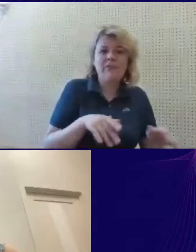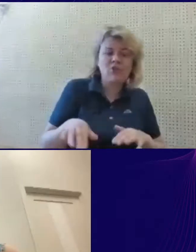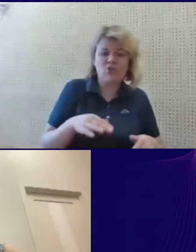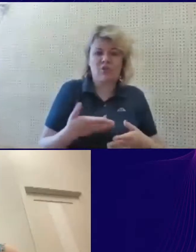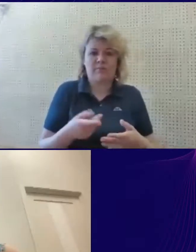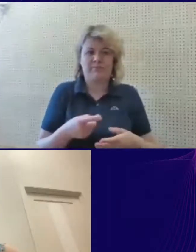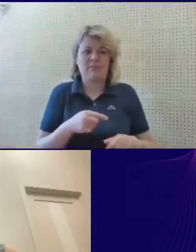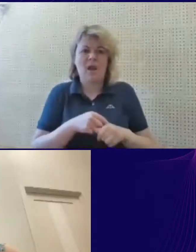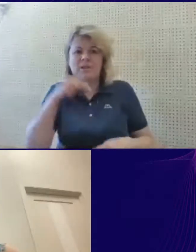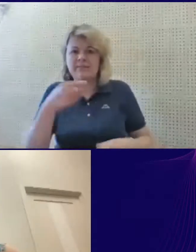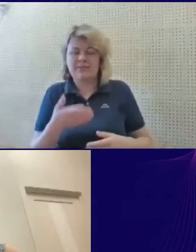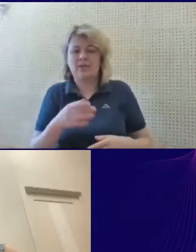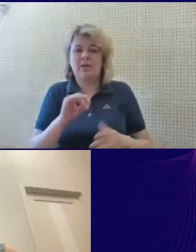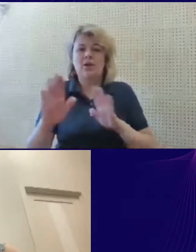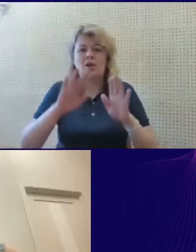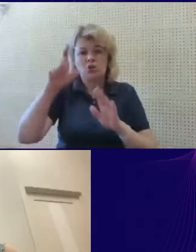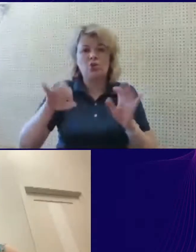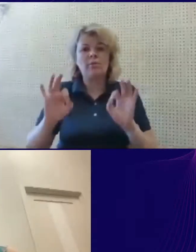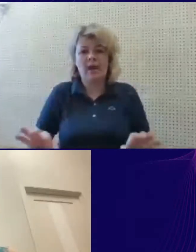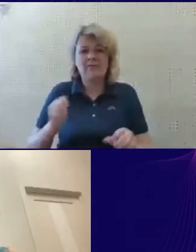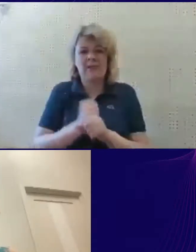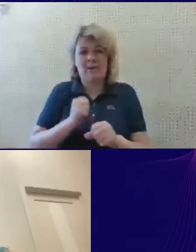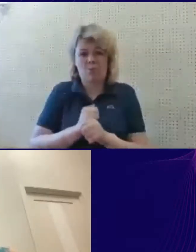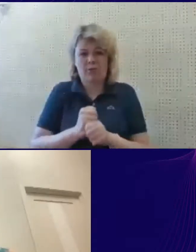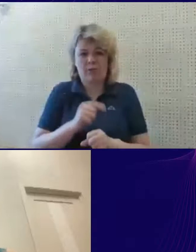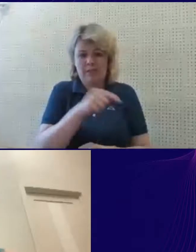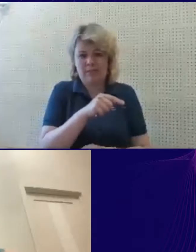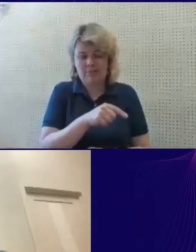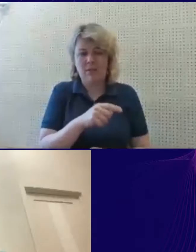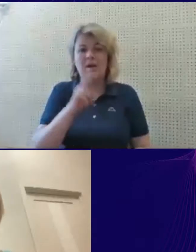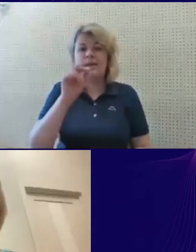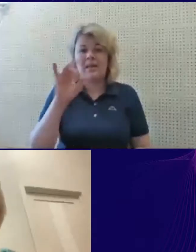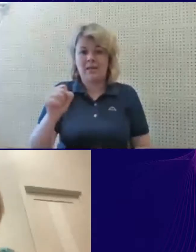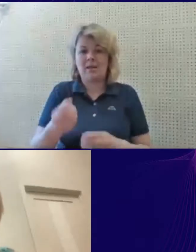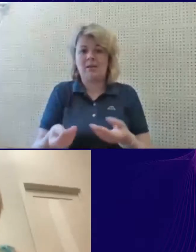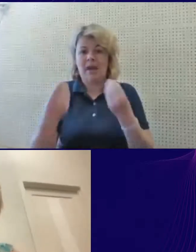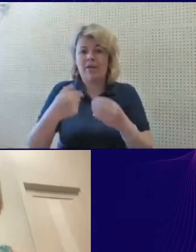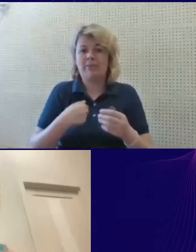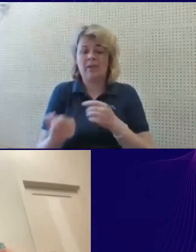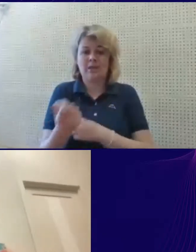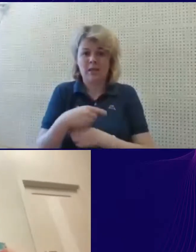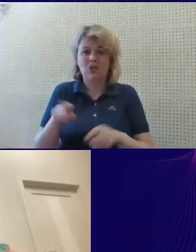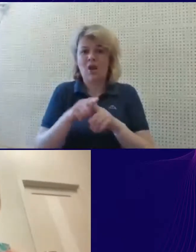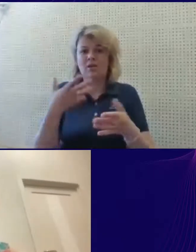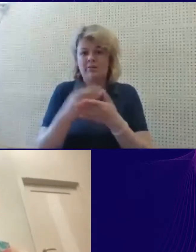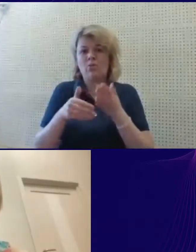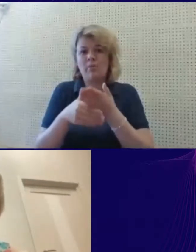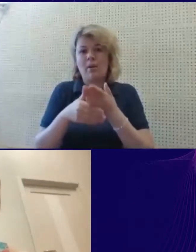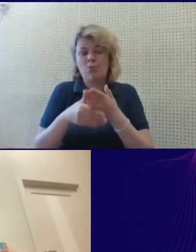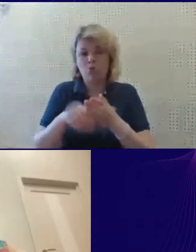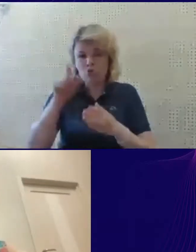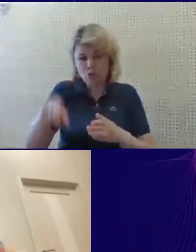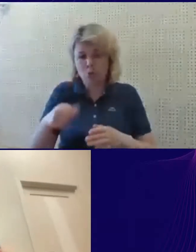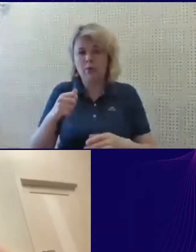режиссер правильно с ними работает. Кира давала задачи мне, как своему помощнику, работать с актерами